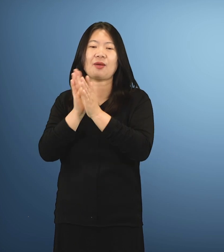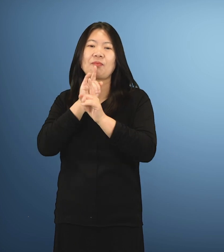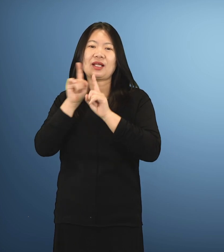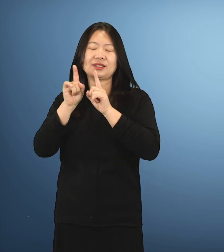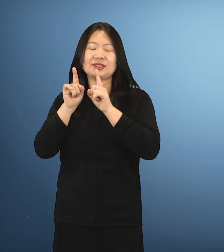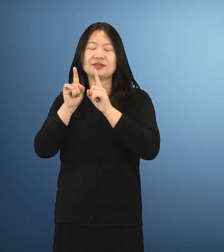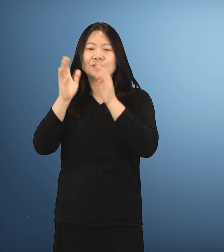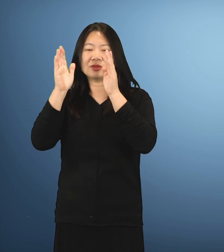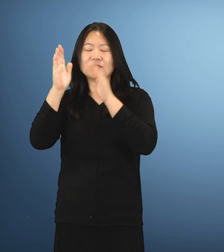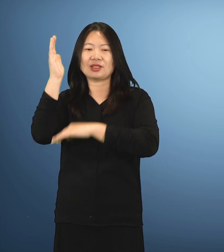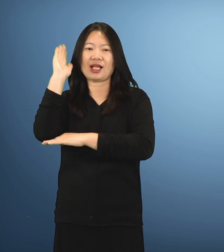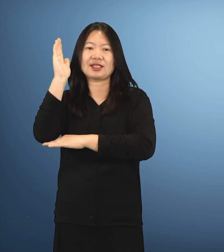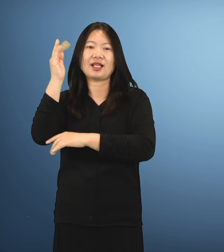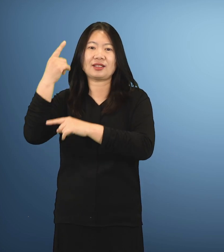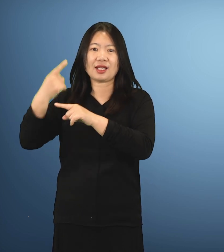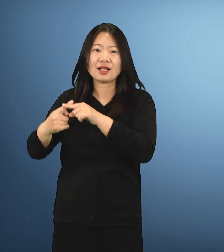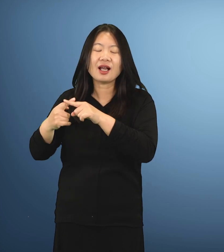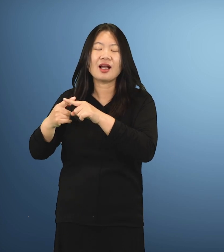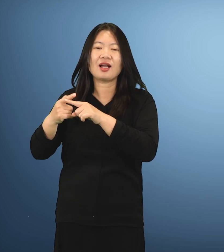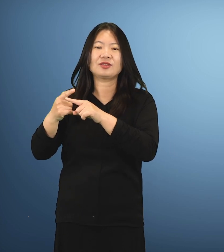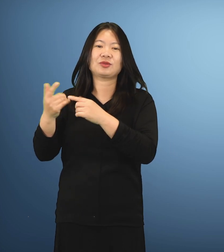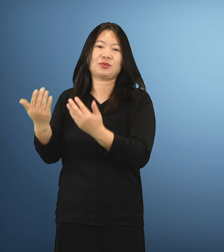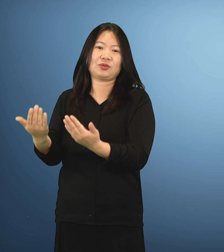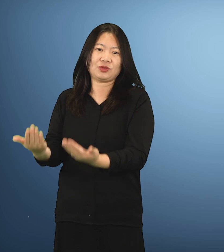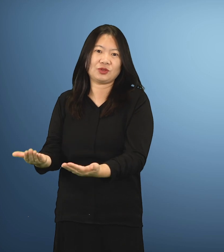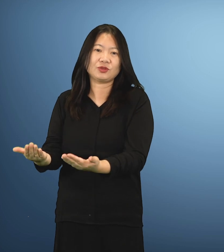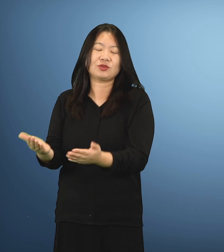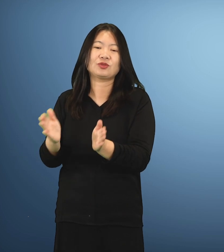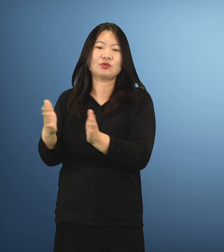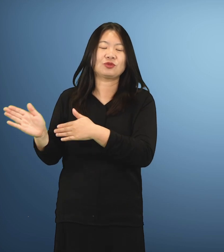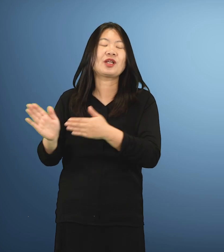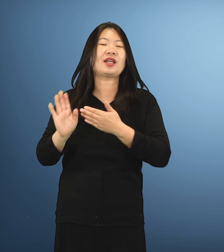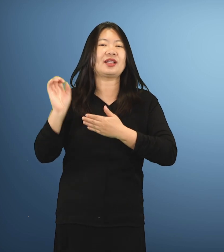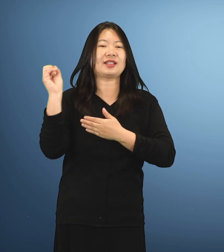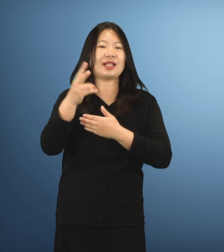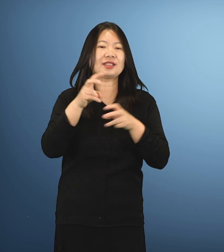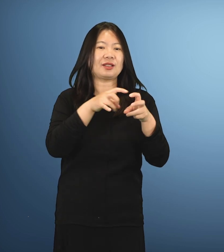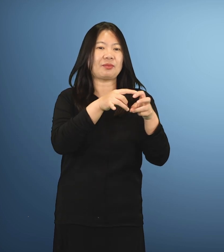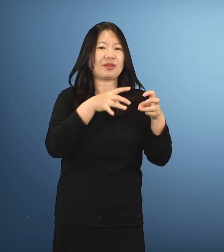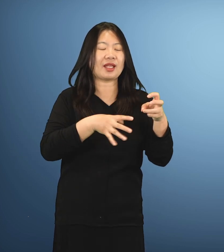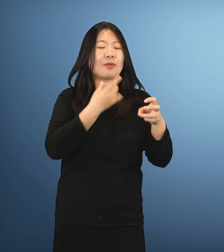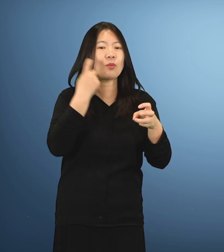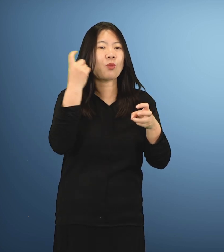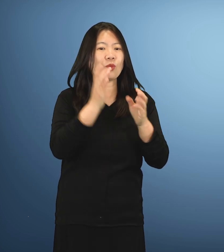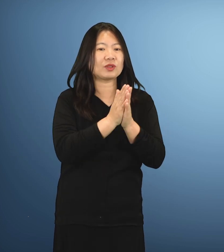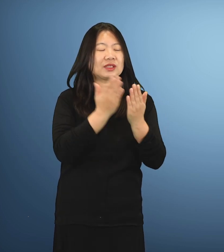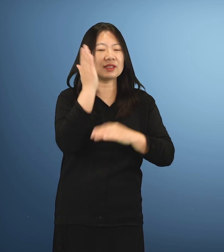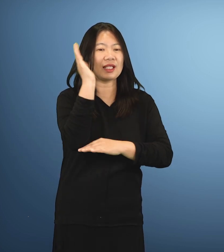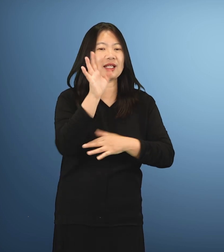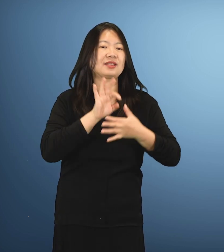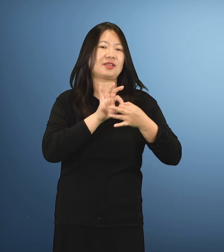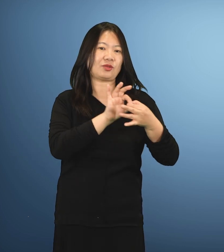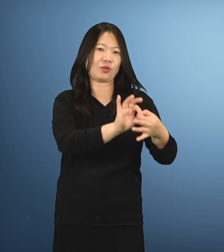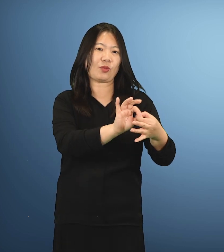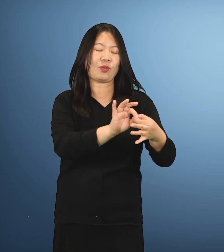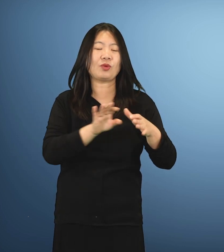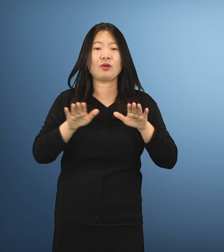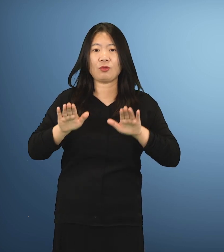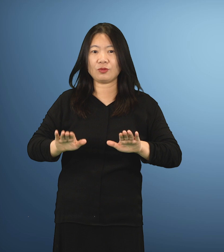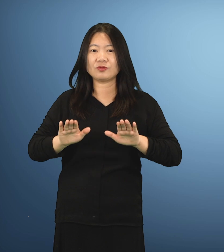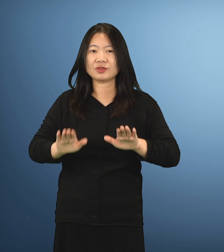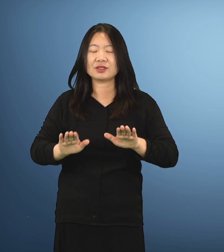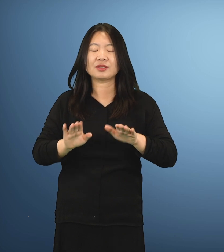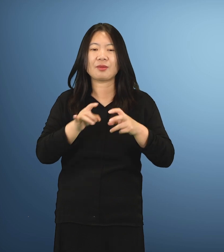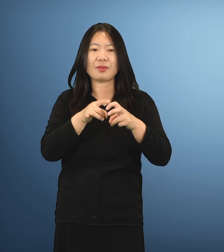텀 쉰 다음에 마태복음 강의를 이어서 계속 하도록 하겠습니다. 실질적으로